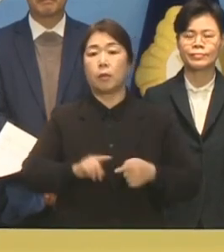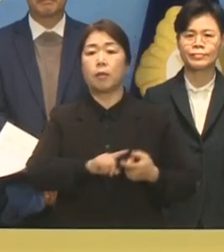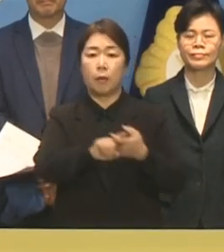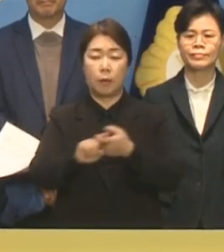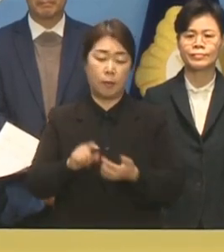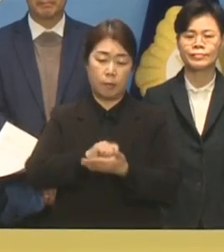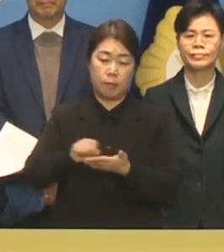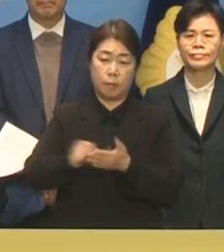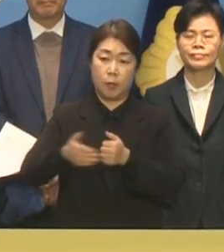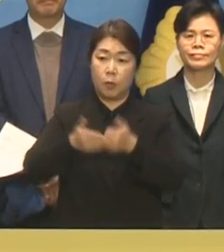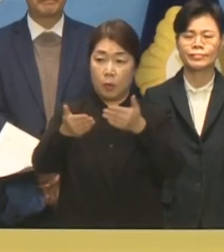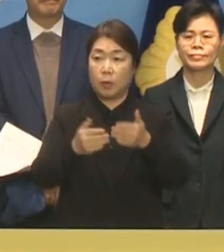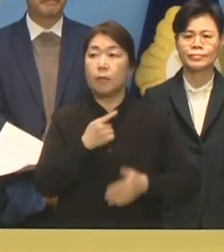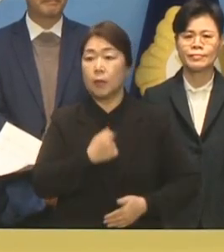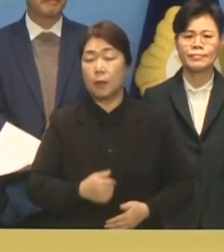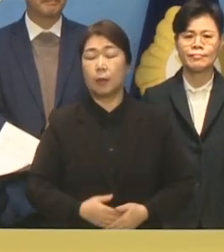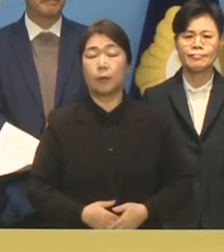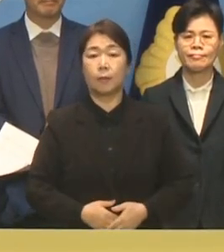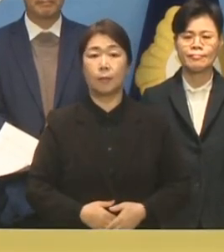연명을 해주셨습니다.